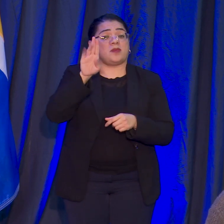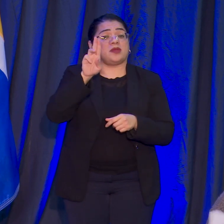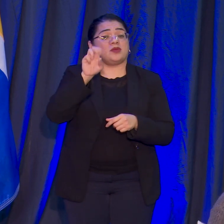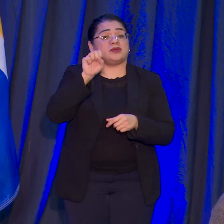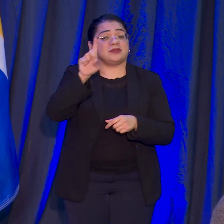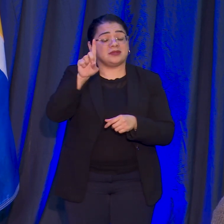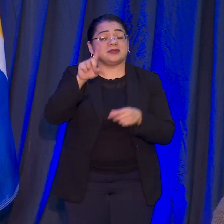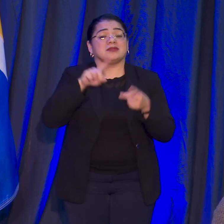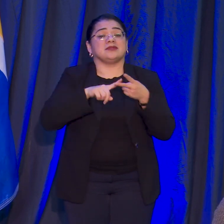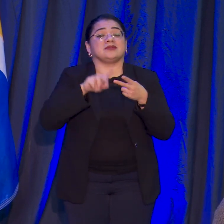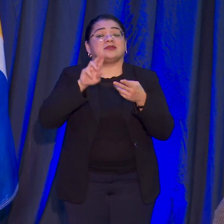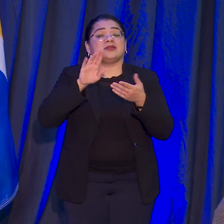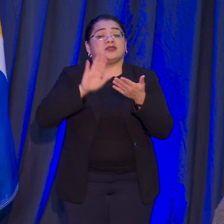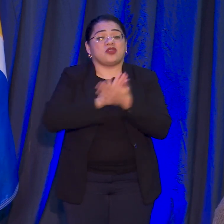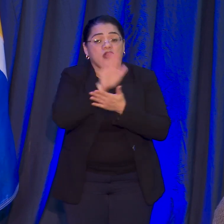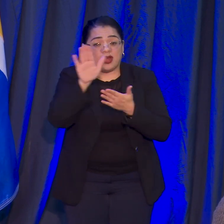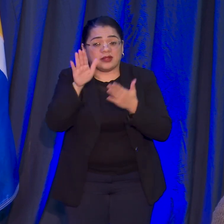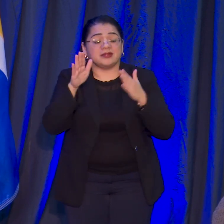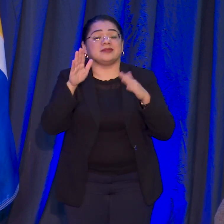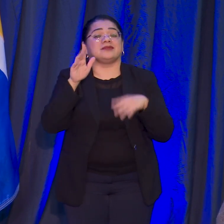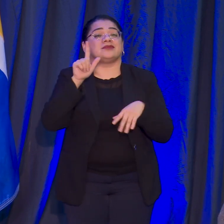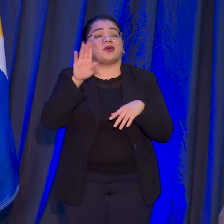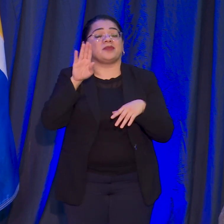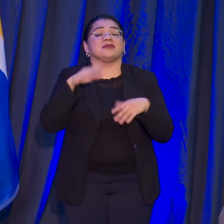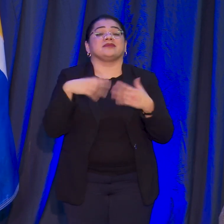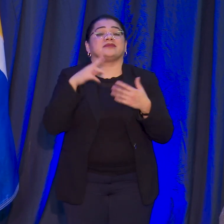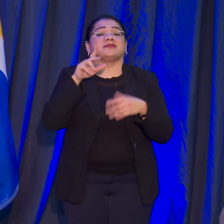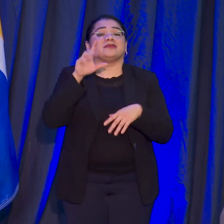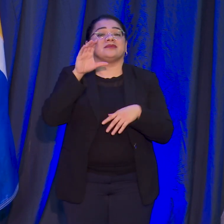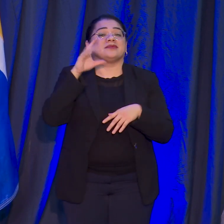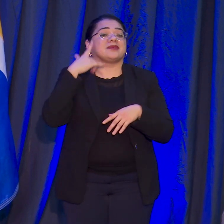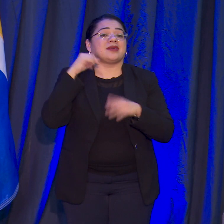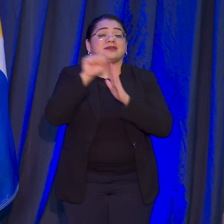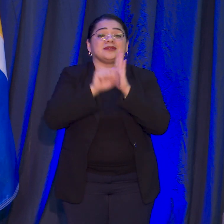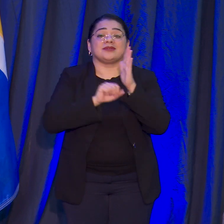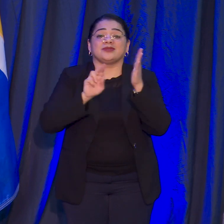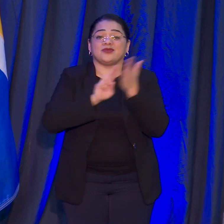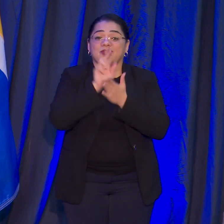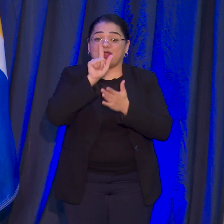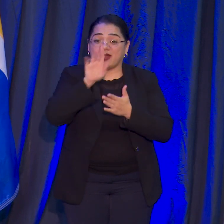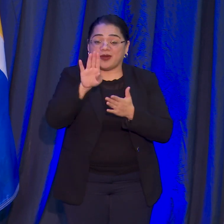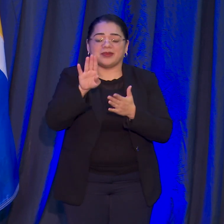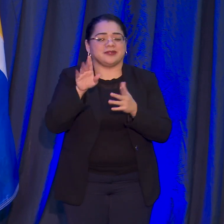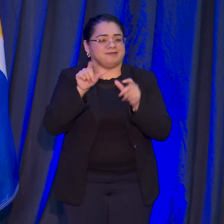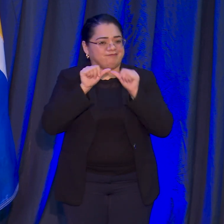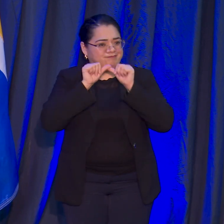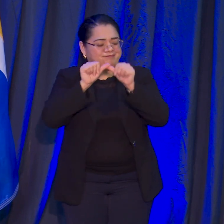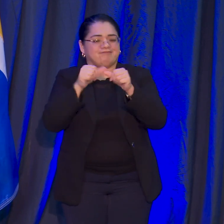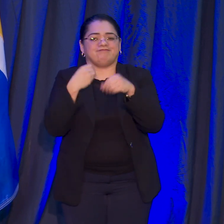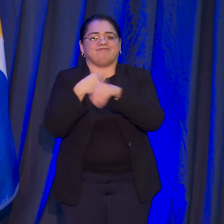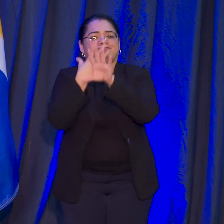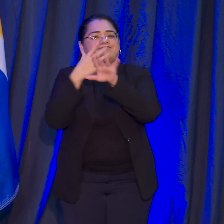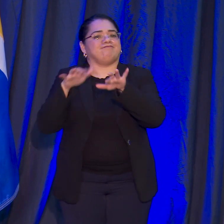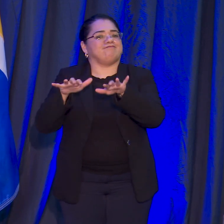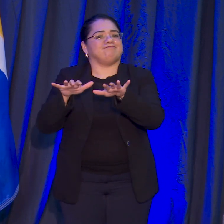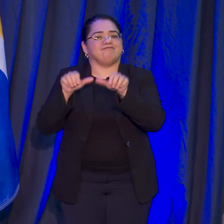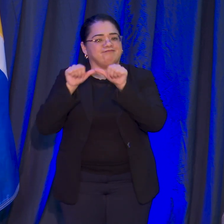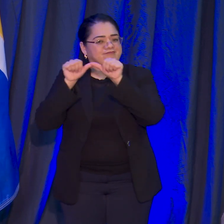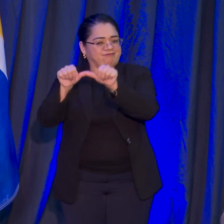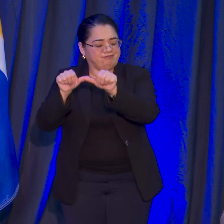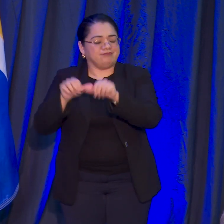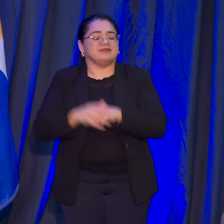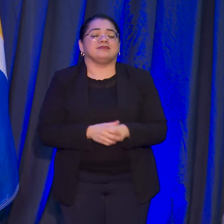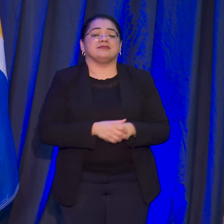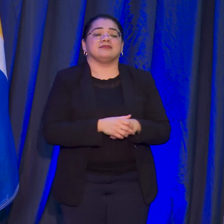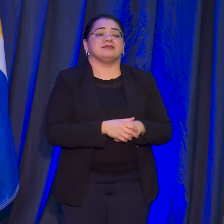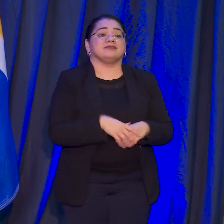colegio. La doctora Davis del Departamento de Salud de Long Beach nos dijo que cada día